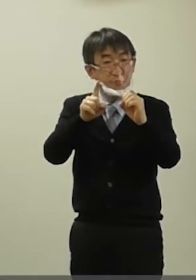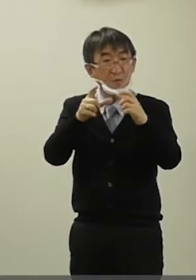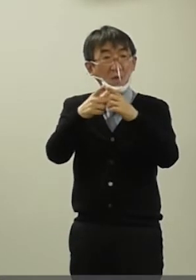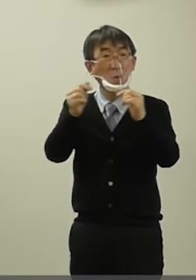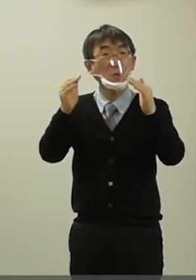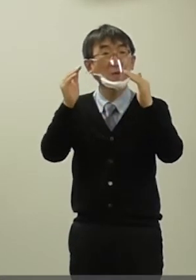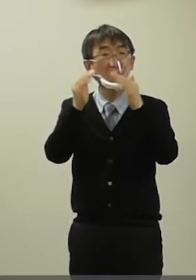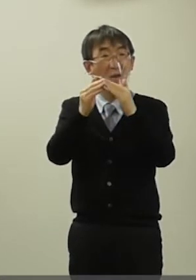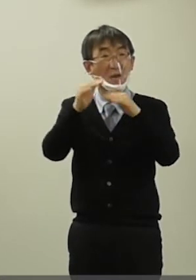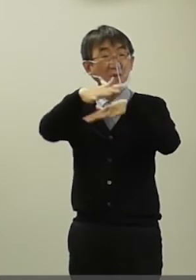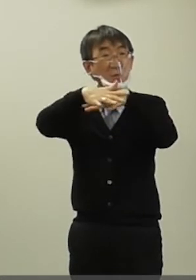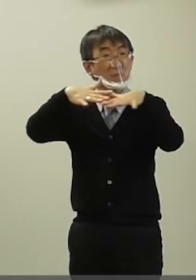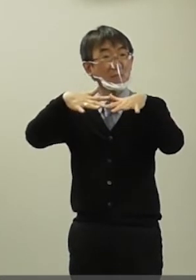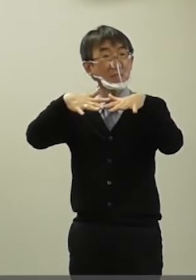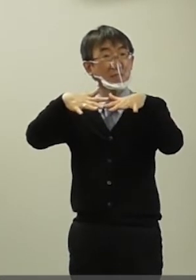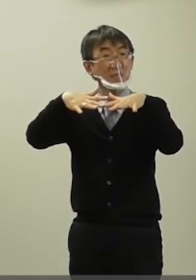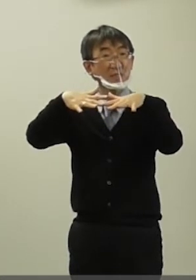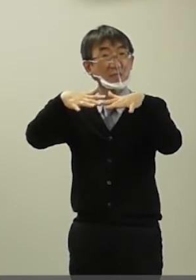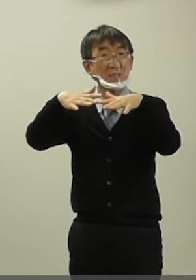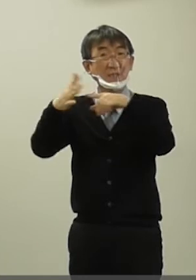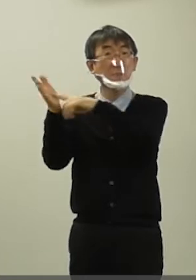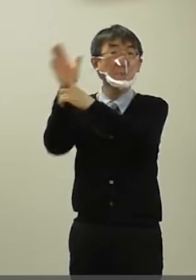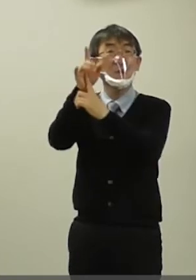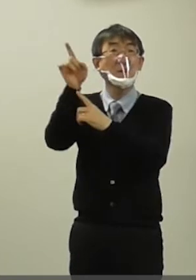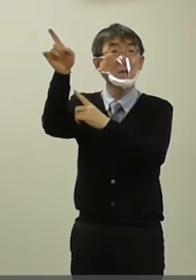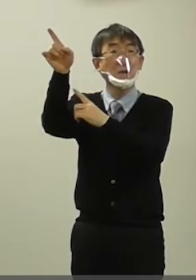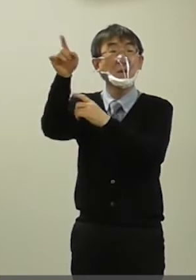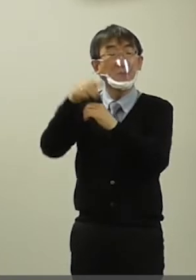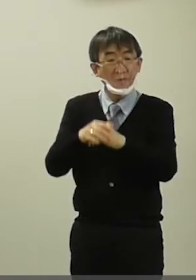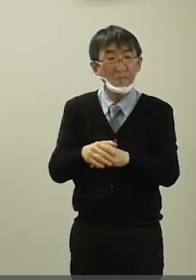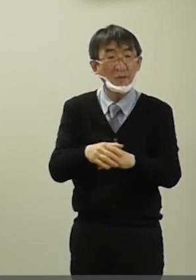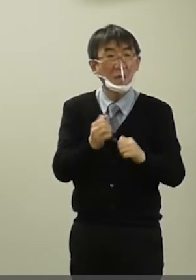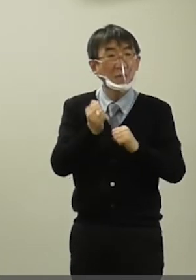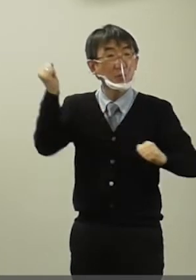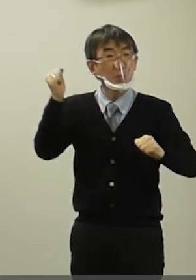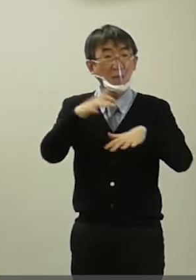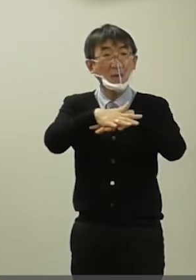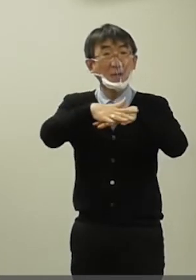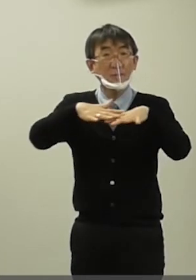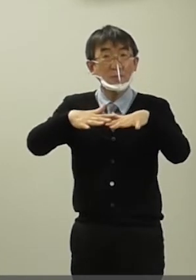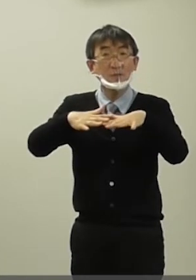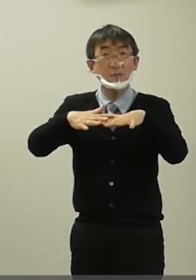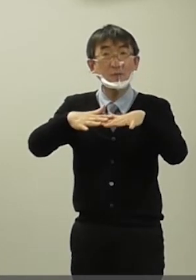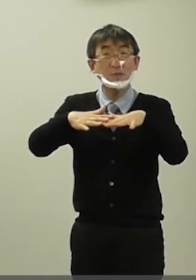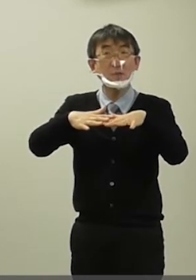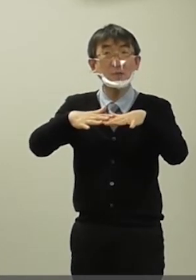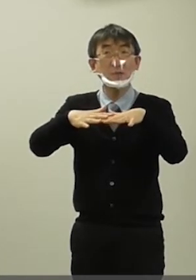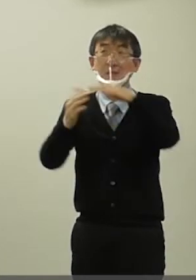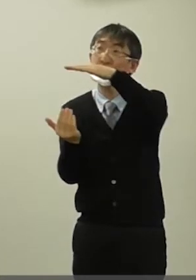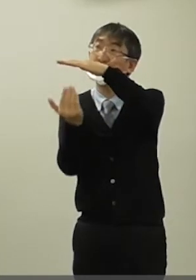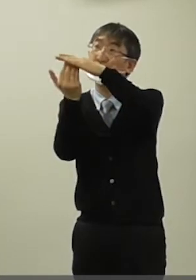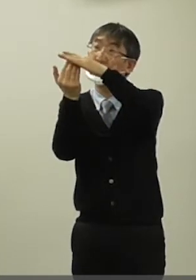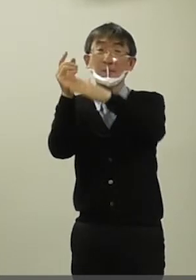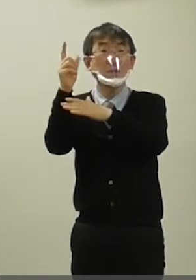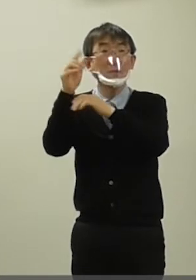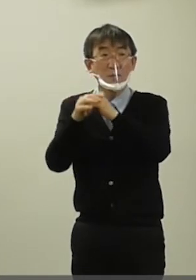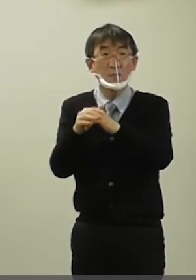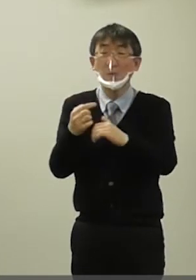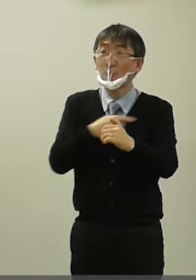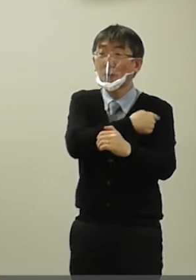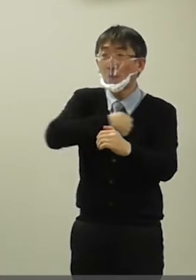てスーパーしてそのものが斎場に計画ではないナイロンがありましたし我々が目指していたの